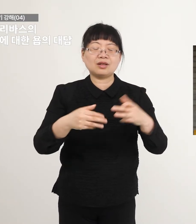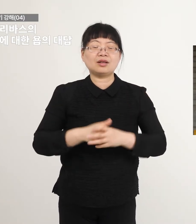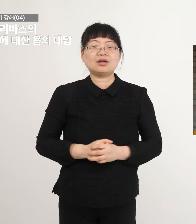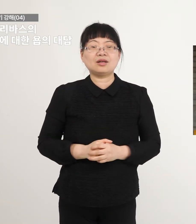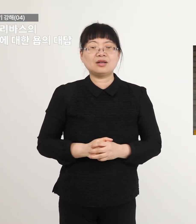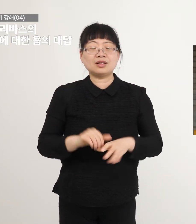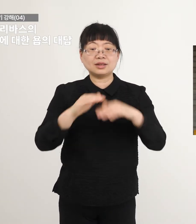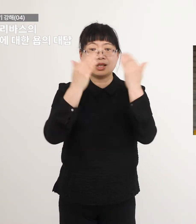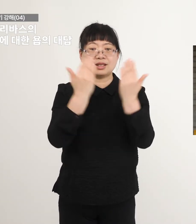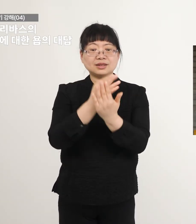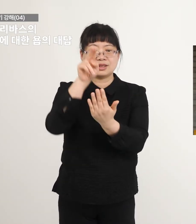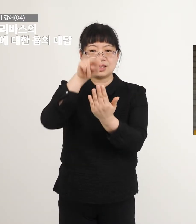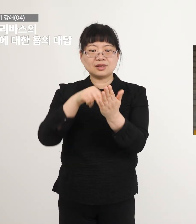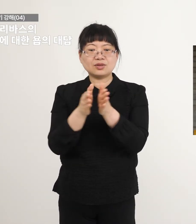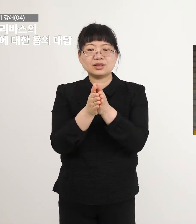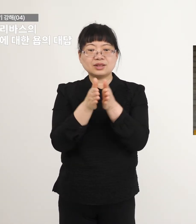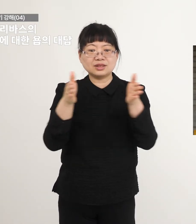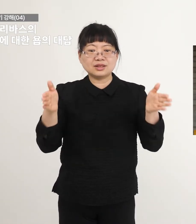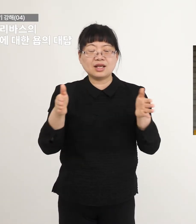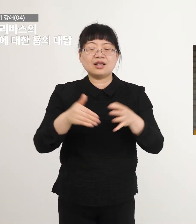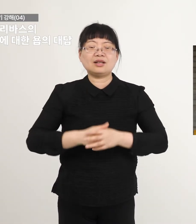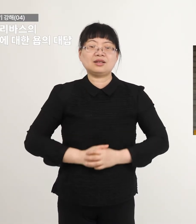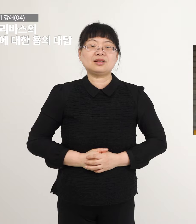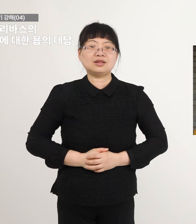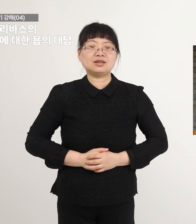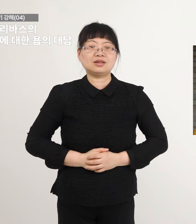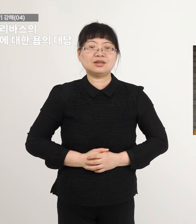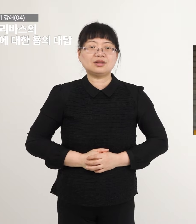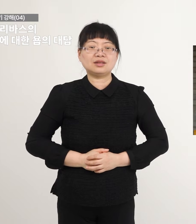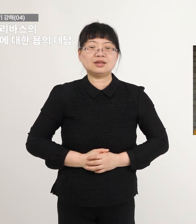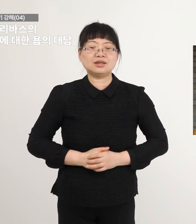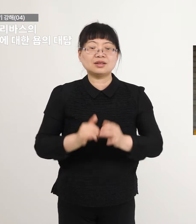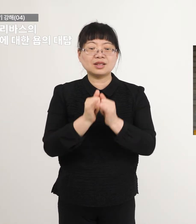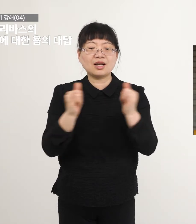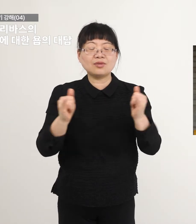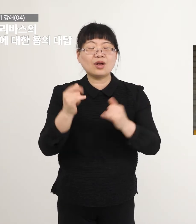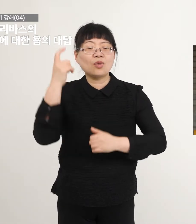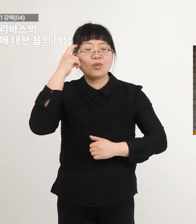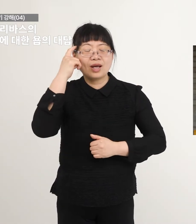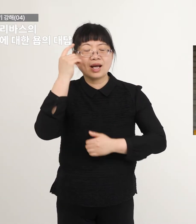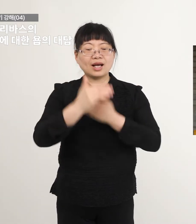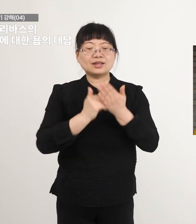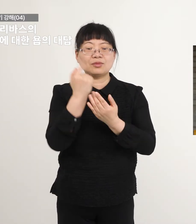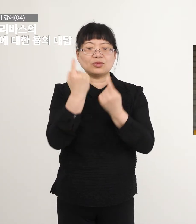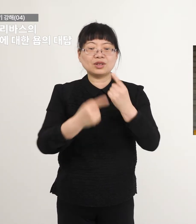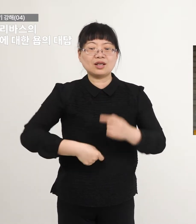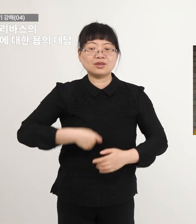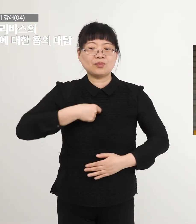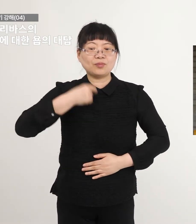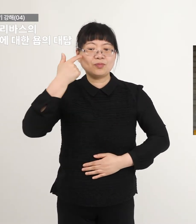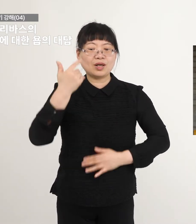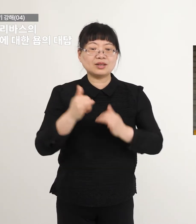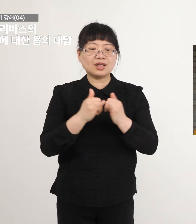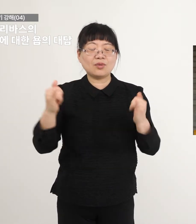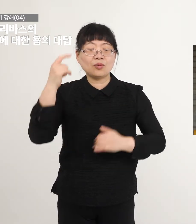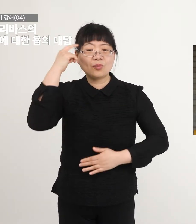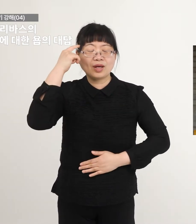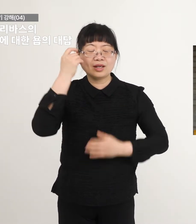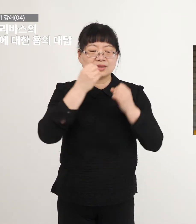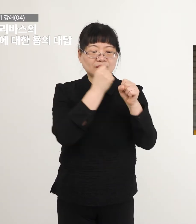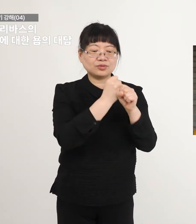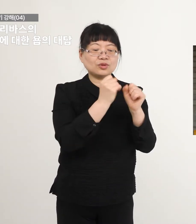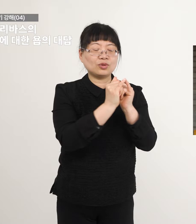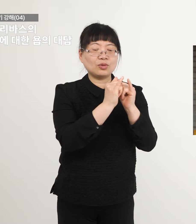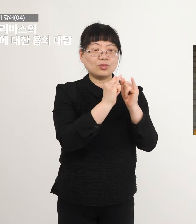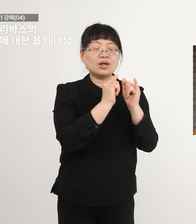우리 전체 한번 같이 읽어볼까요? 시작. 사람이 어찌 하나님보다 의롭겠느냐? 사람이 어찌 그 창조하신